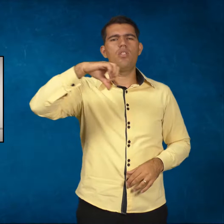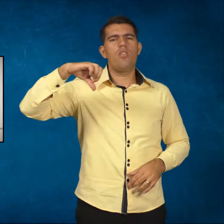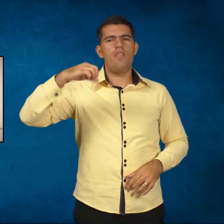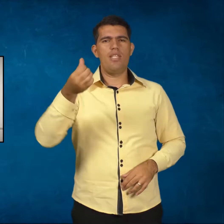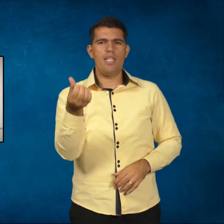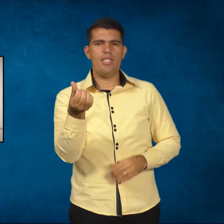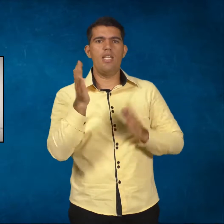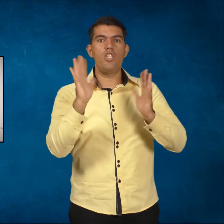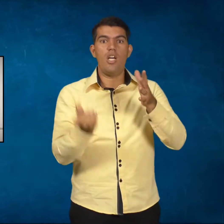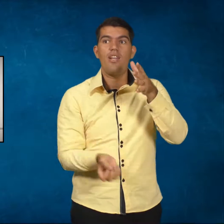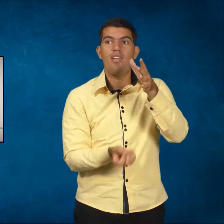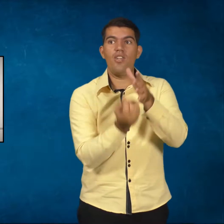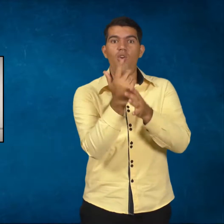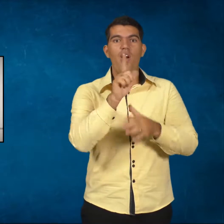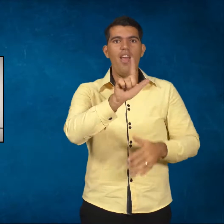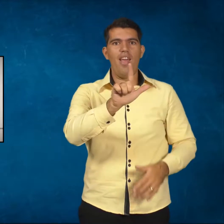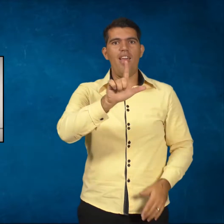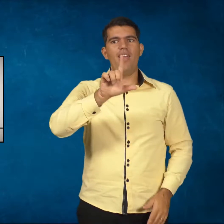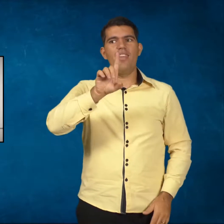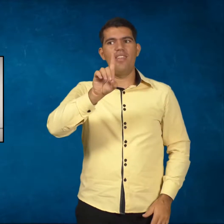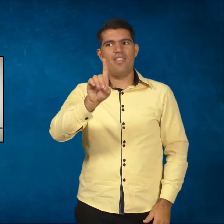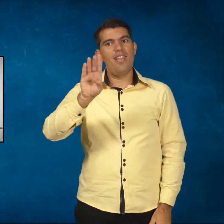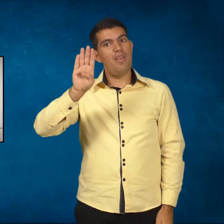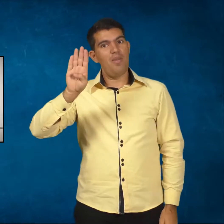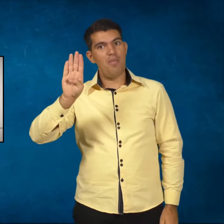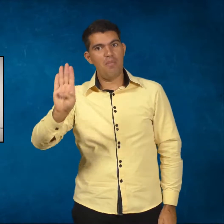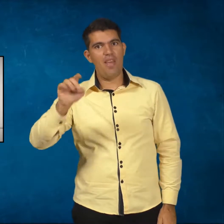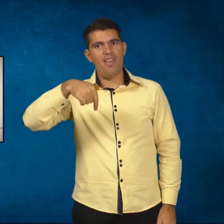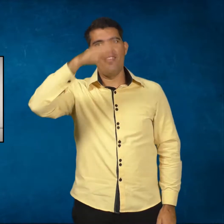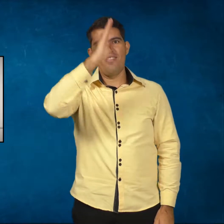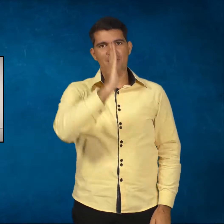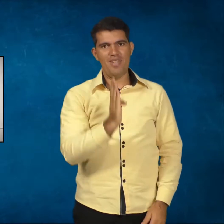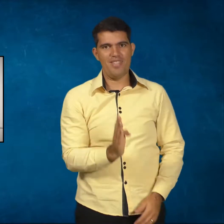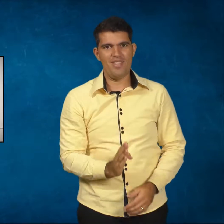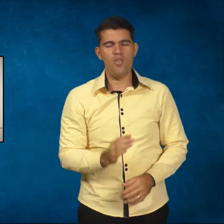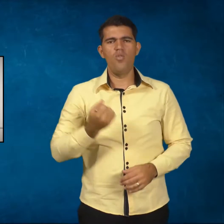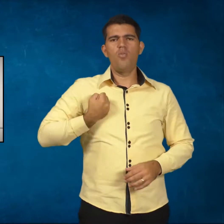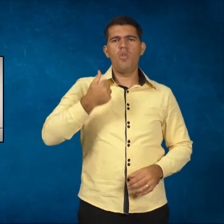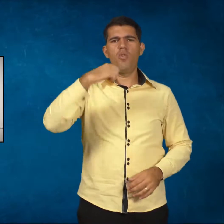é publicada a Lei de Diretrizes e Bases da Educação Nacional,